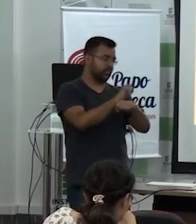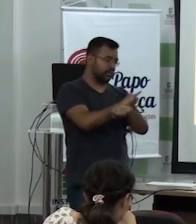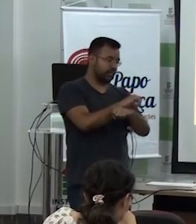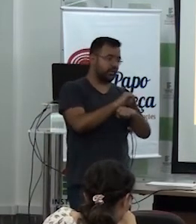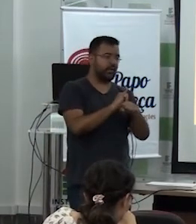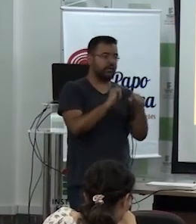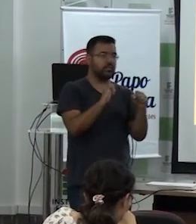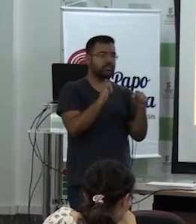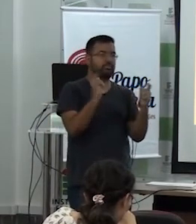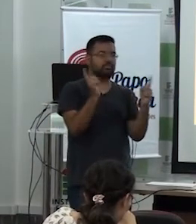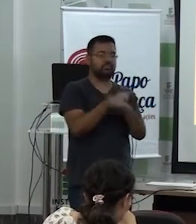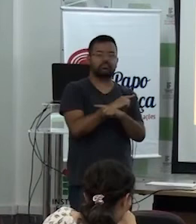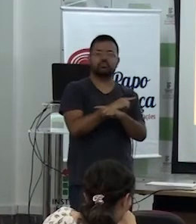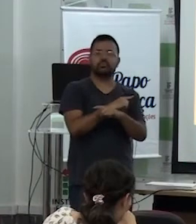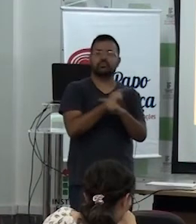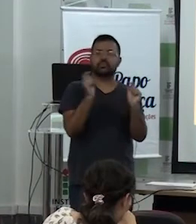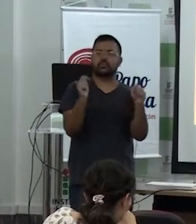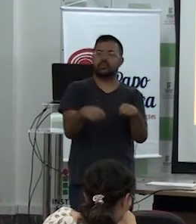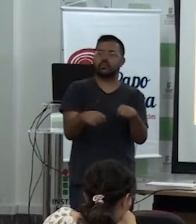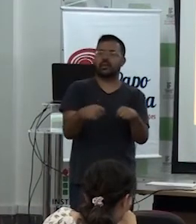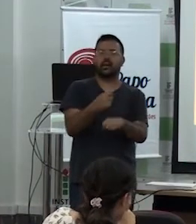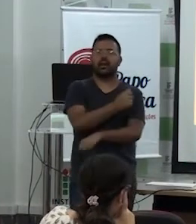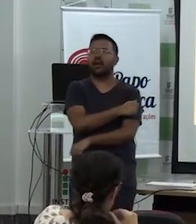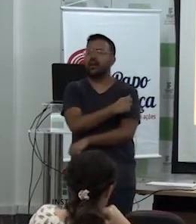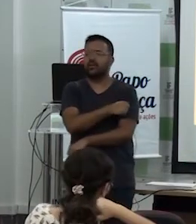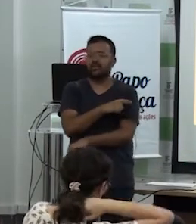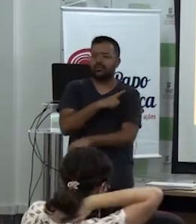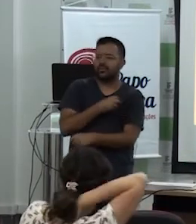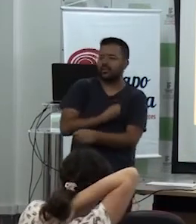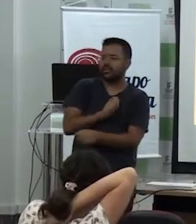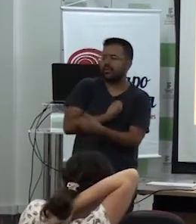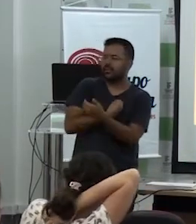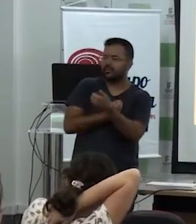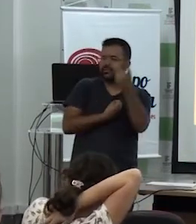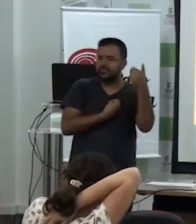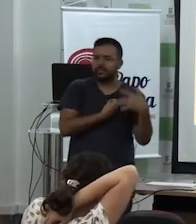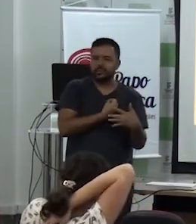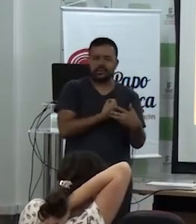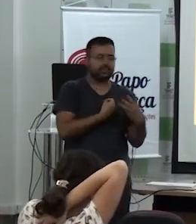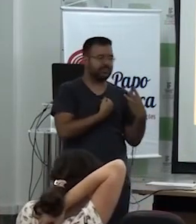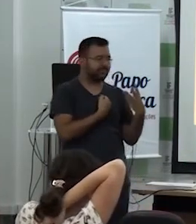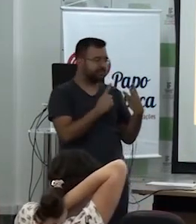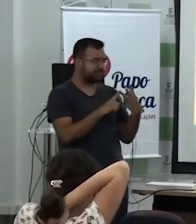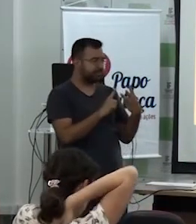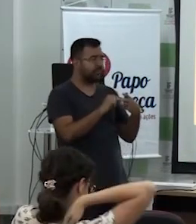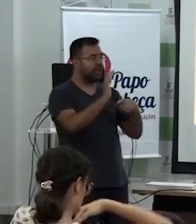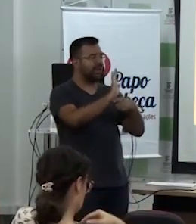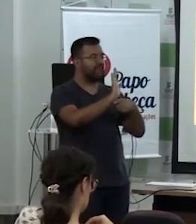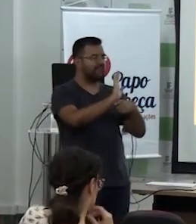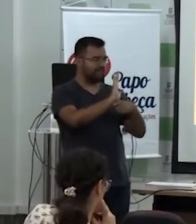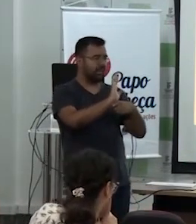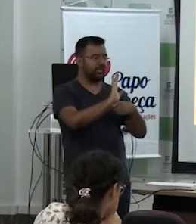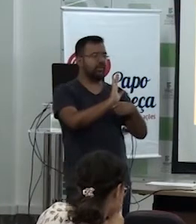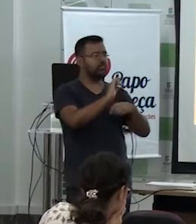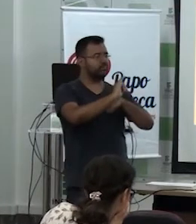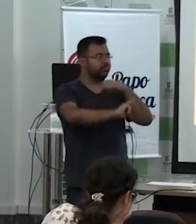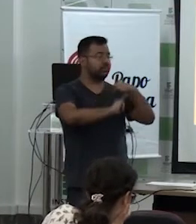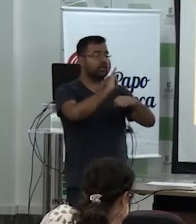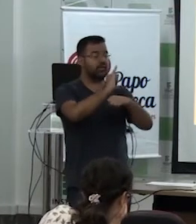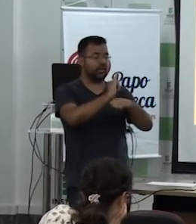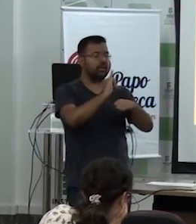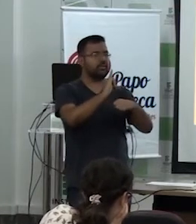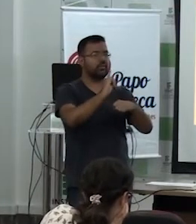vou deixar para os meus alunos falarem, e os vídeos digitais,